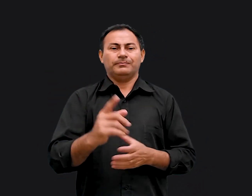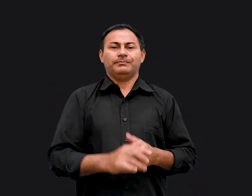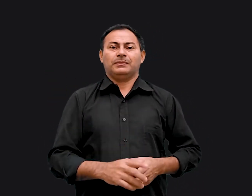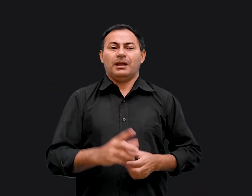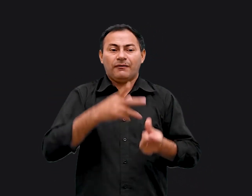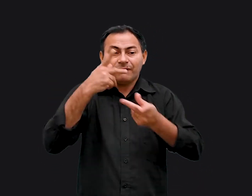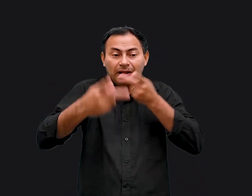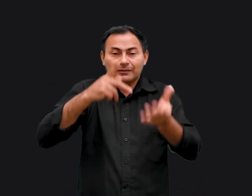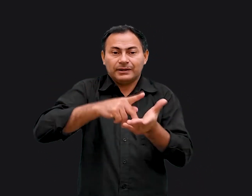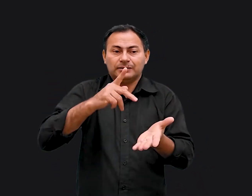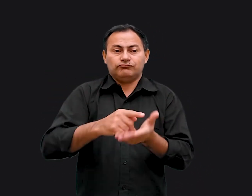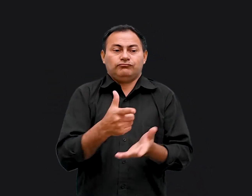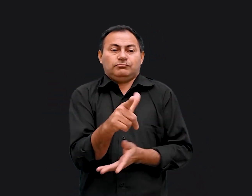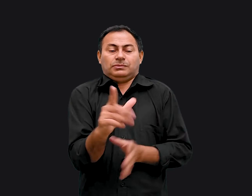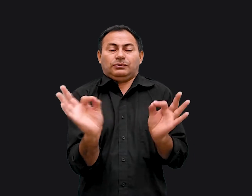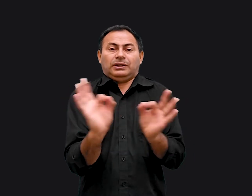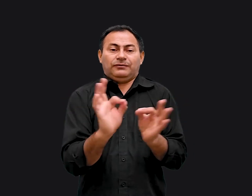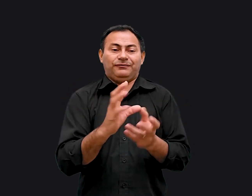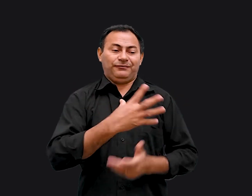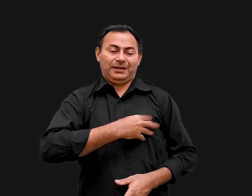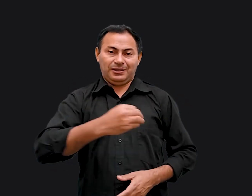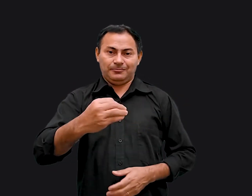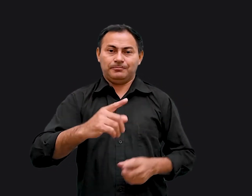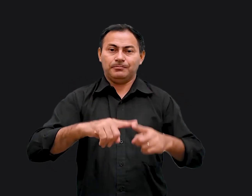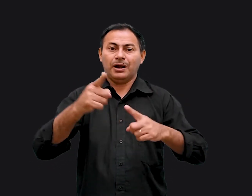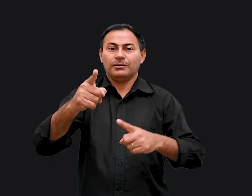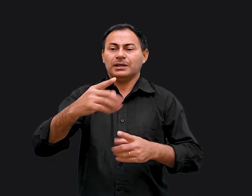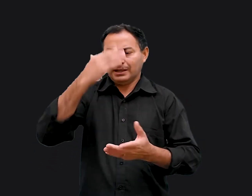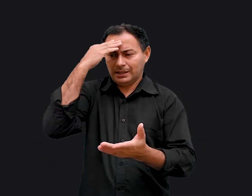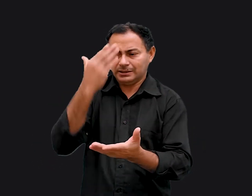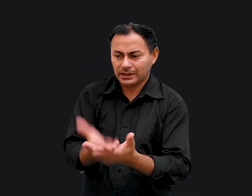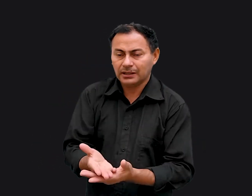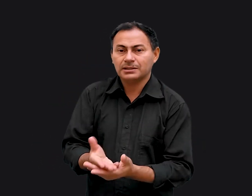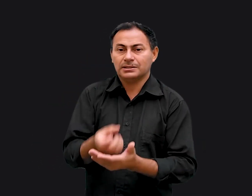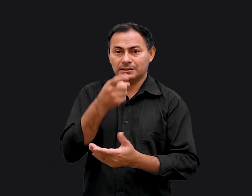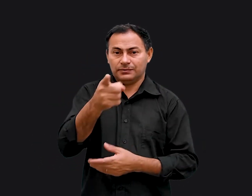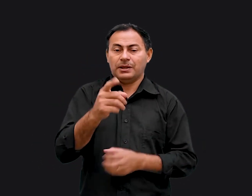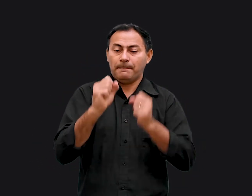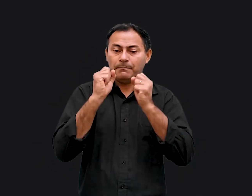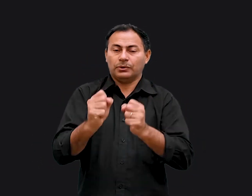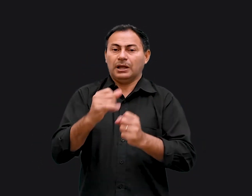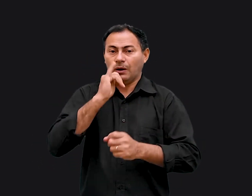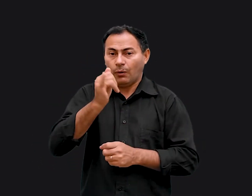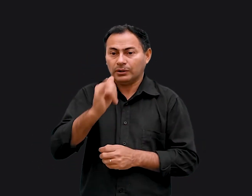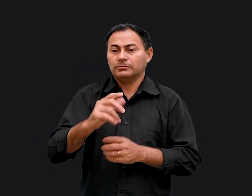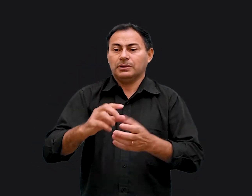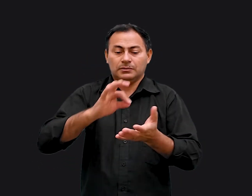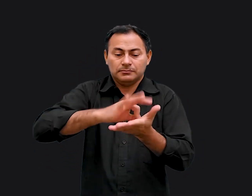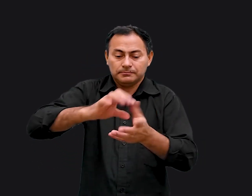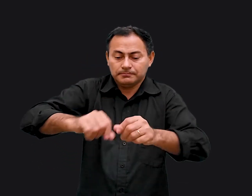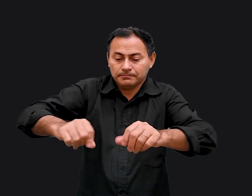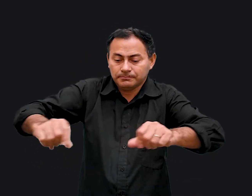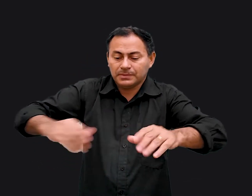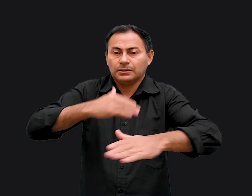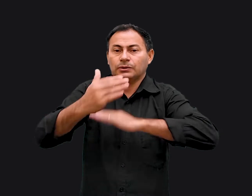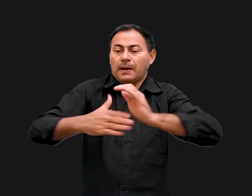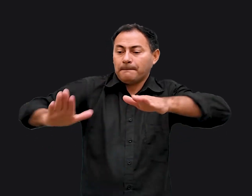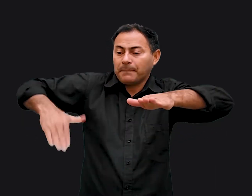não, para dizer a verdade, eu não tenho filho, não. Mas você acreditaria que se você puder contar os grãos de areia de todas as praias do